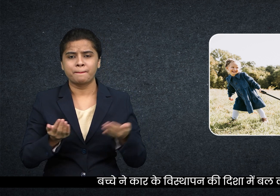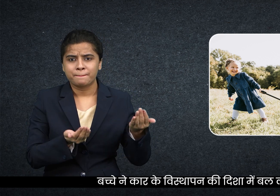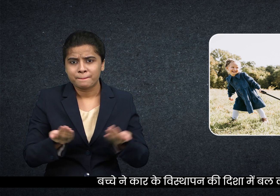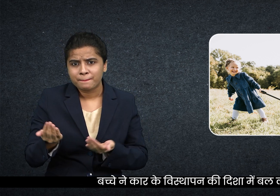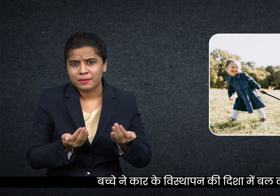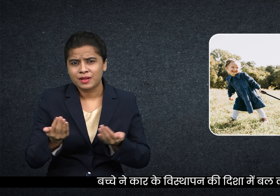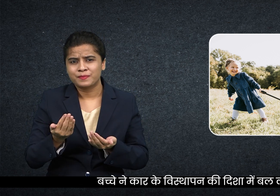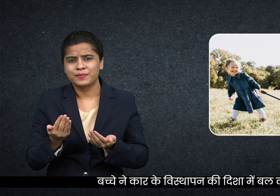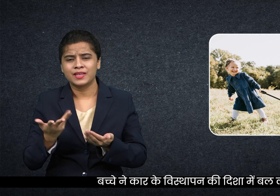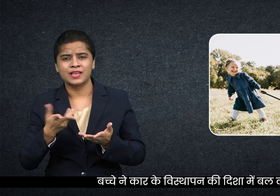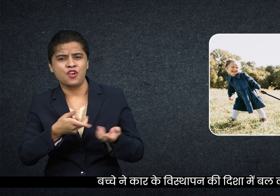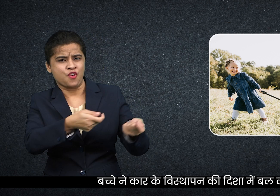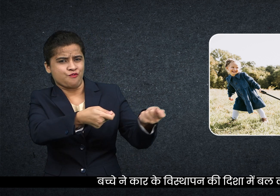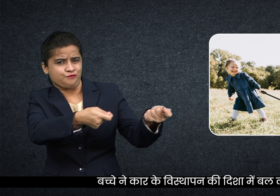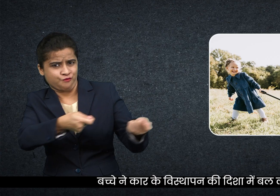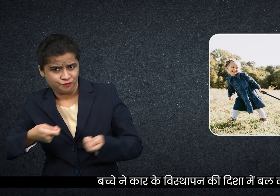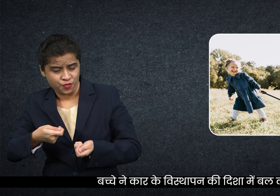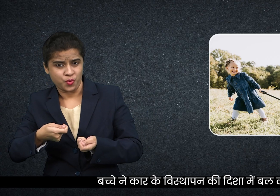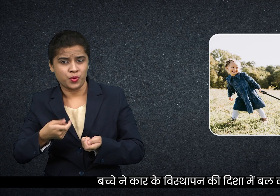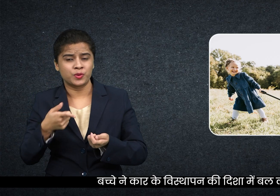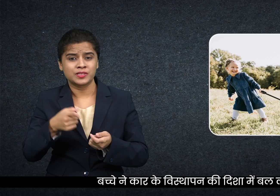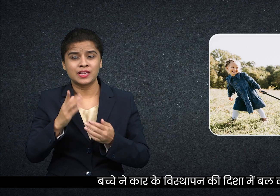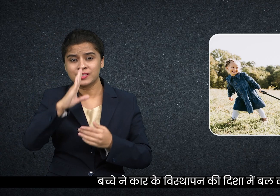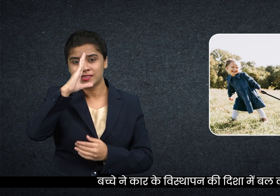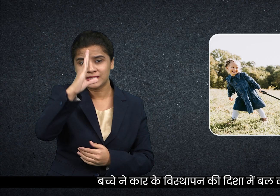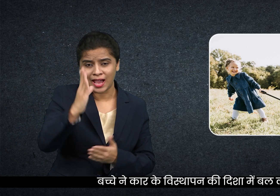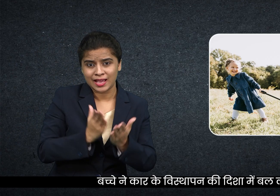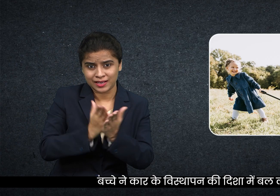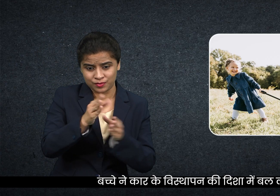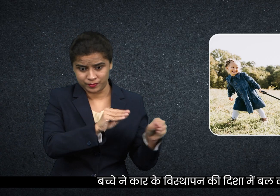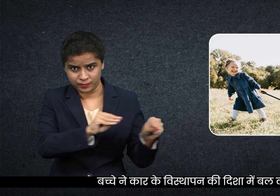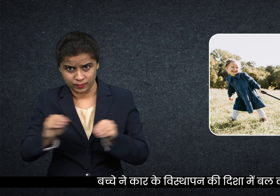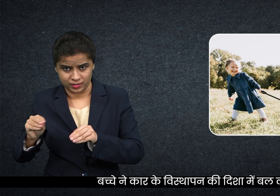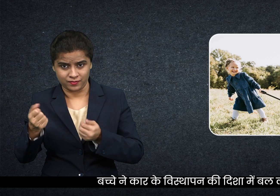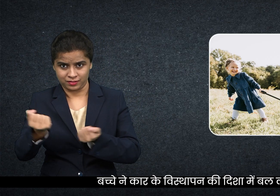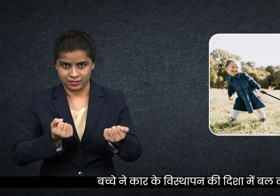बच्चे ने कार के विस्थापन की दिशा में बल लगाया है।